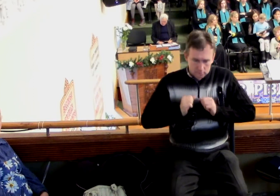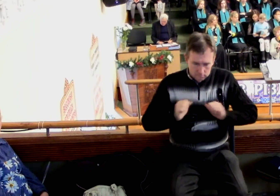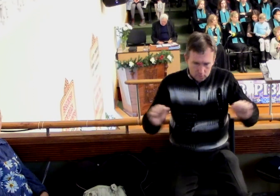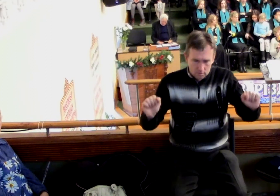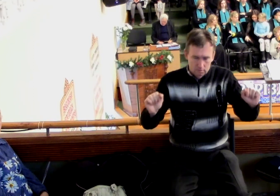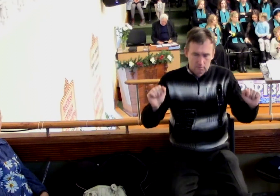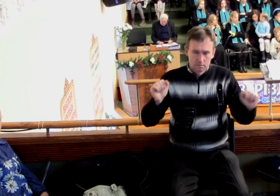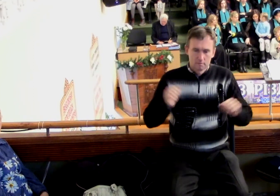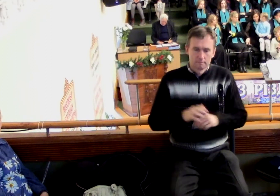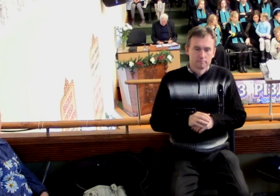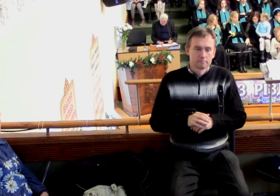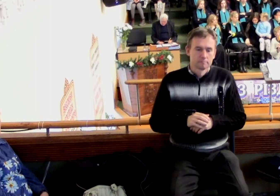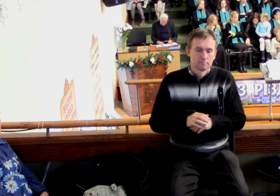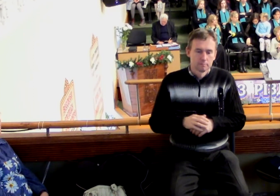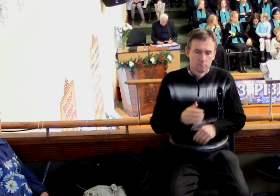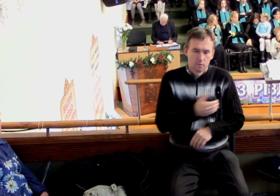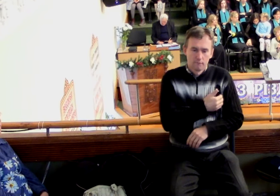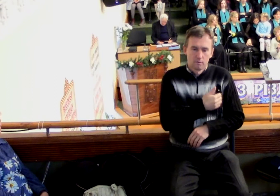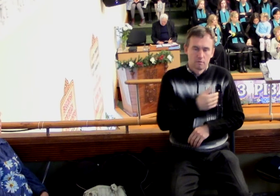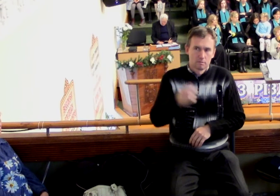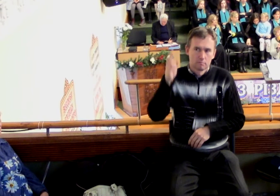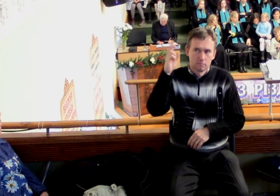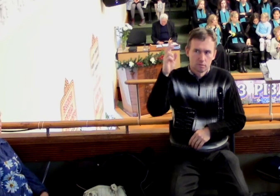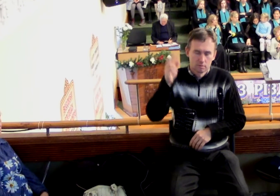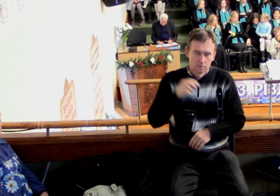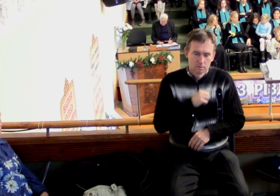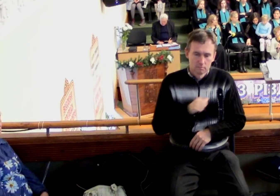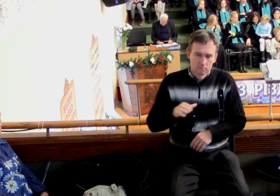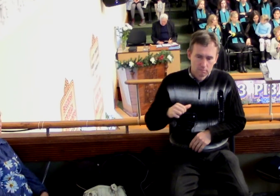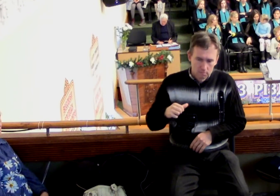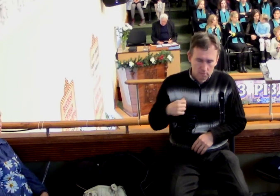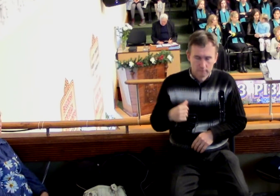дерзновенный по воле Бога самого,